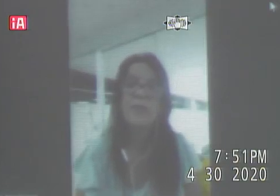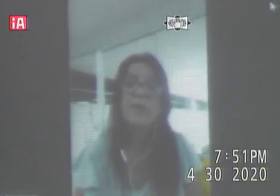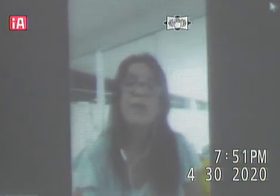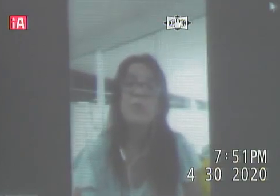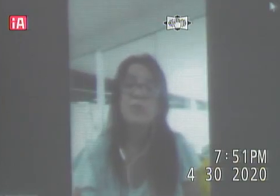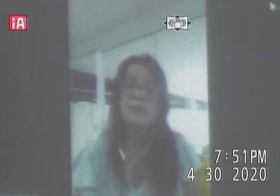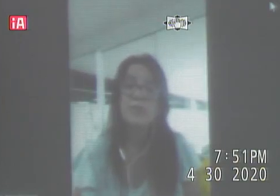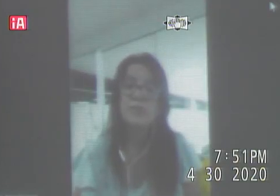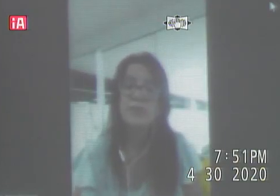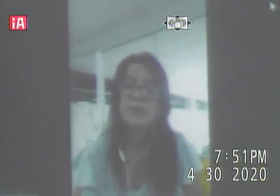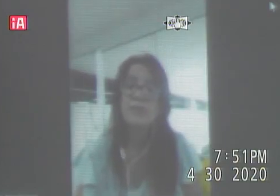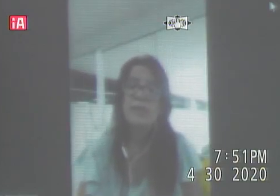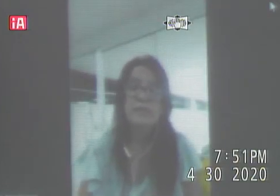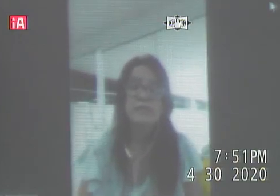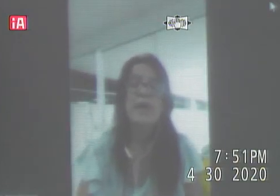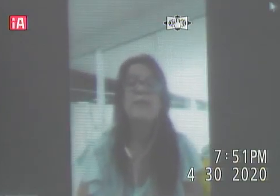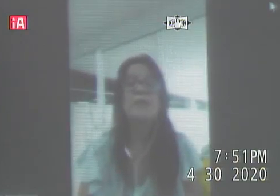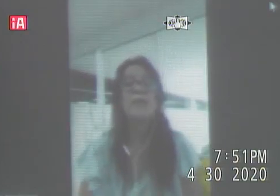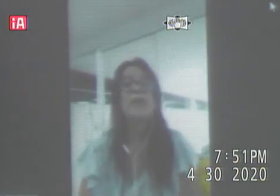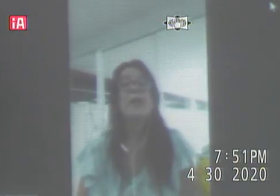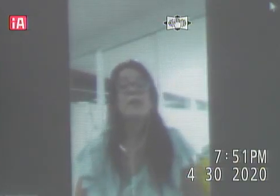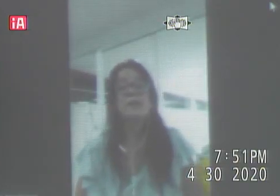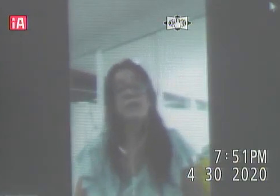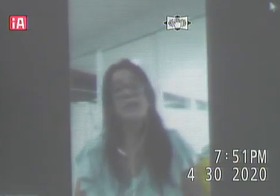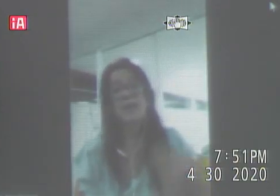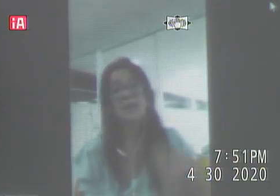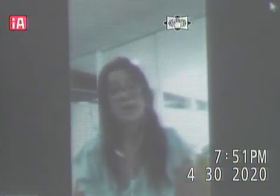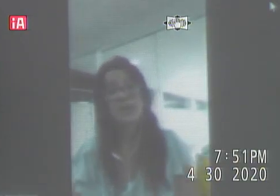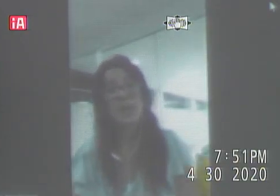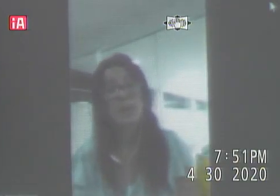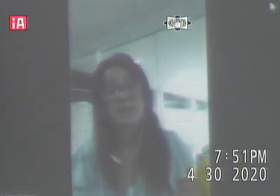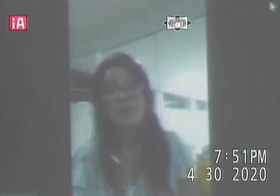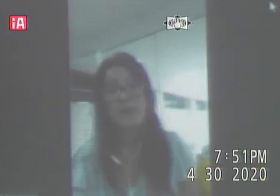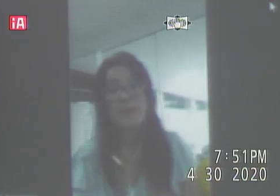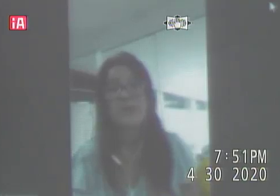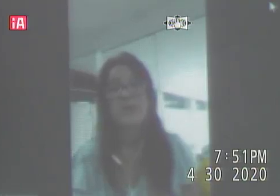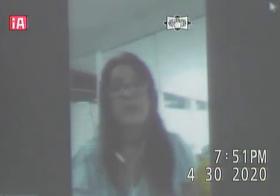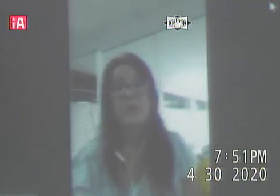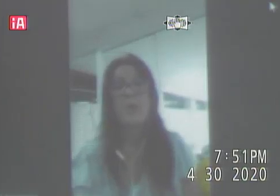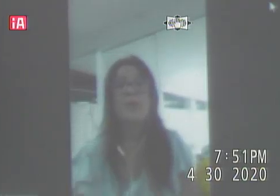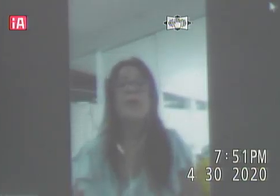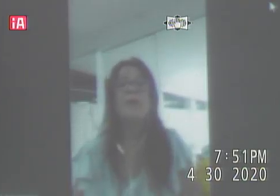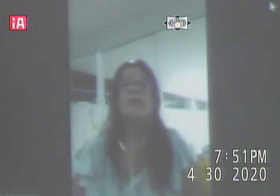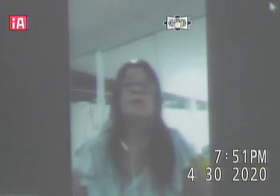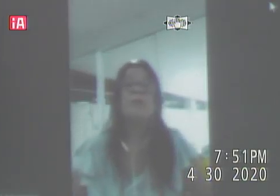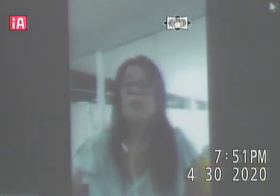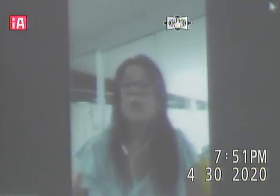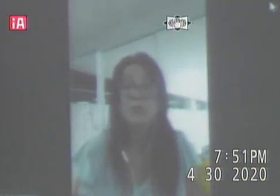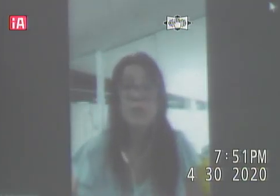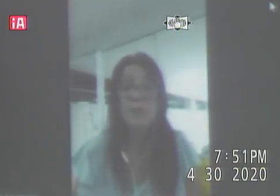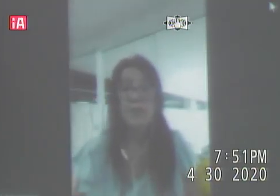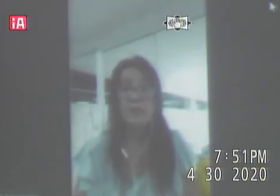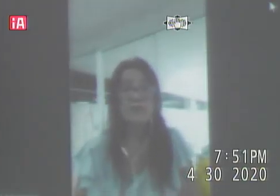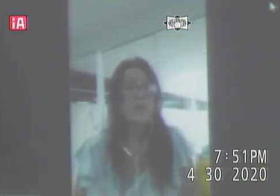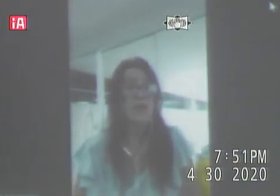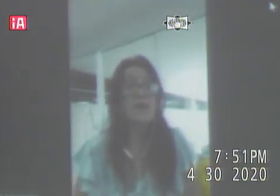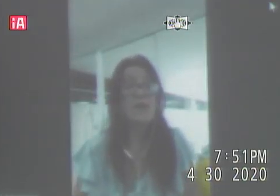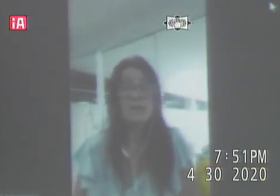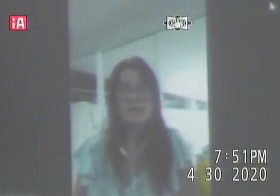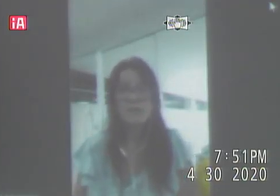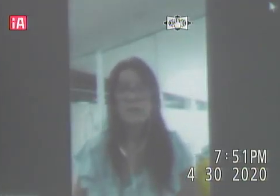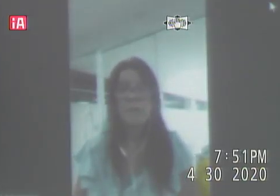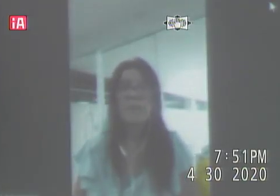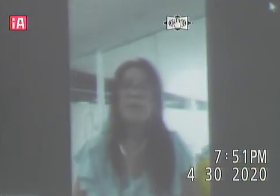circulando, muitas das vezes sem necessidade. Você vê, as pessoas estão indo para a fila da Caixa Econômica, vai todos os parentes, leva